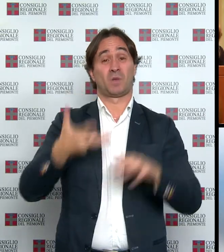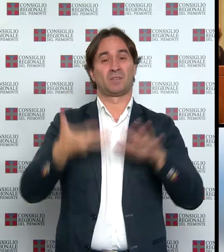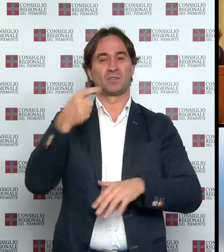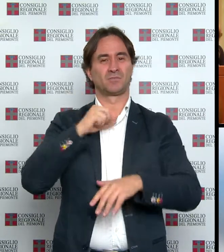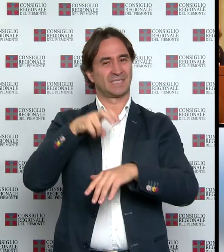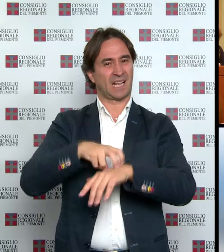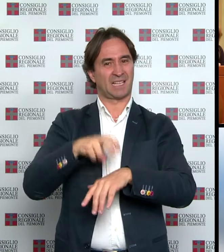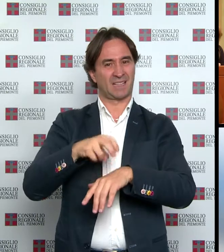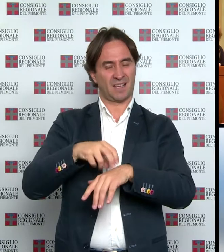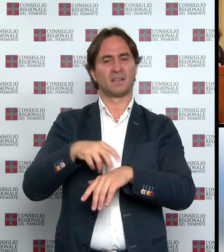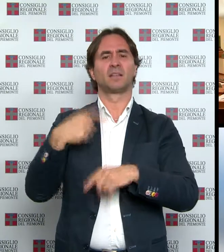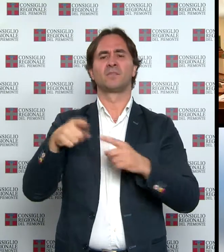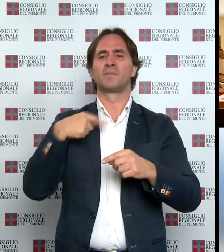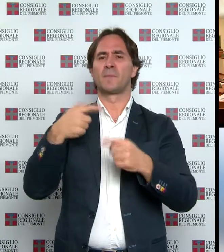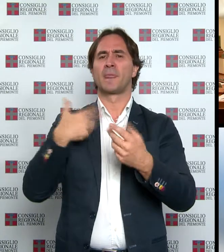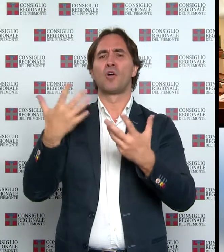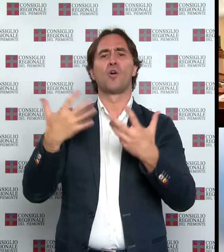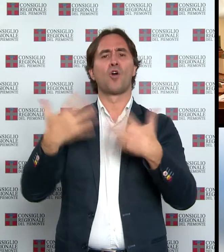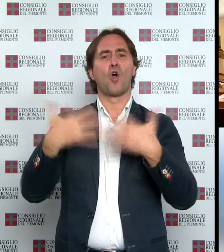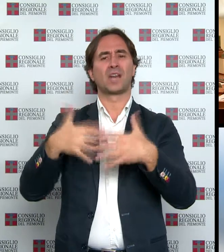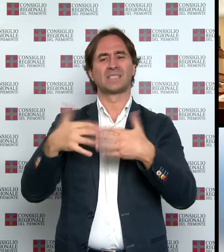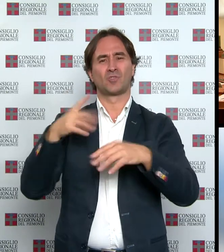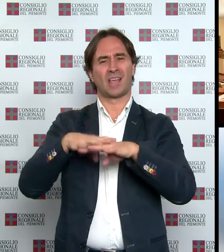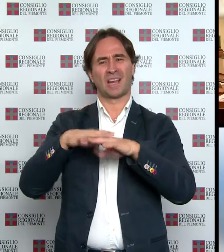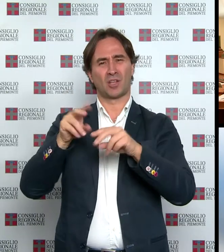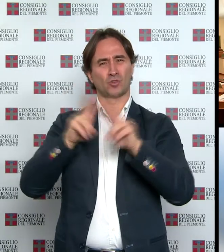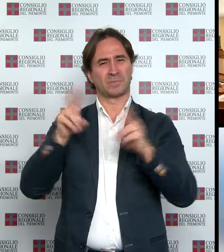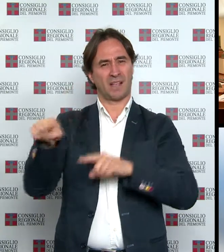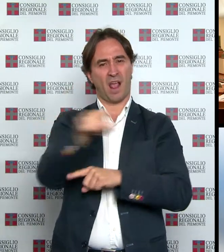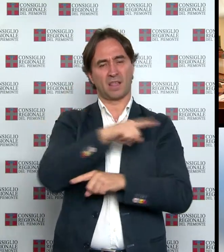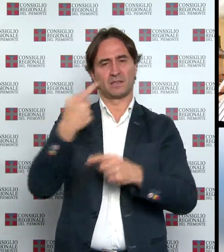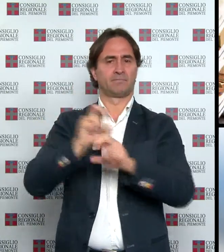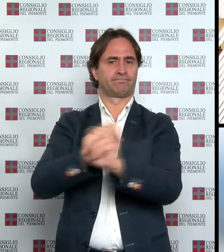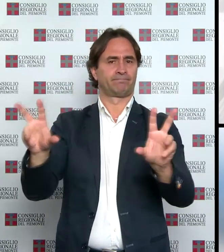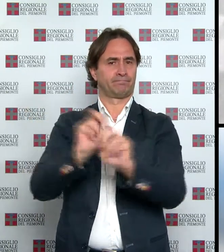svolto una comunicazione sulla riorganizzazione della rete ospedaliera.